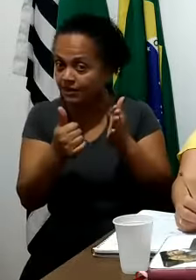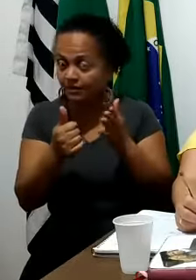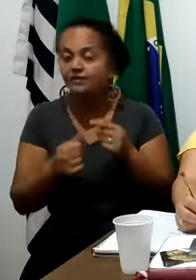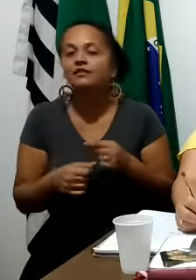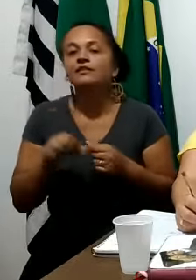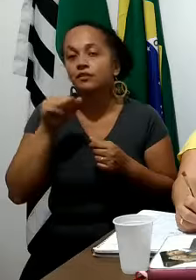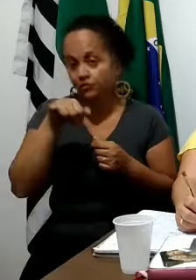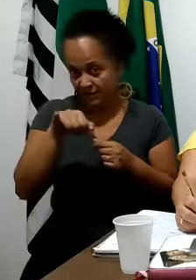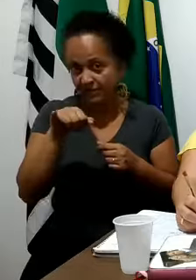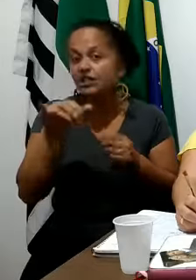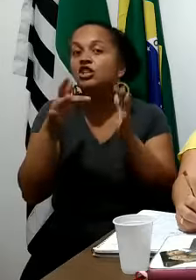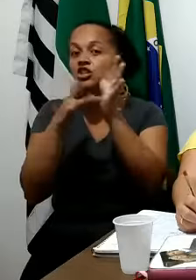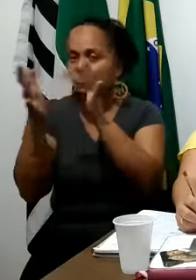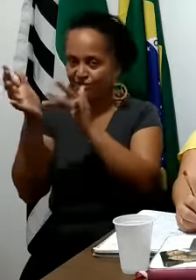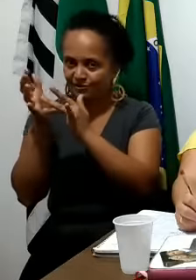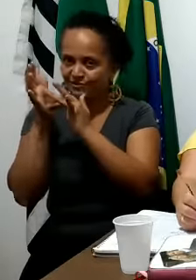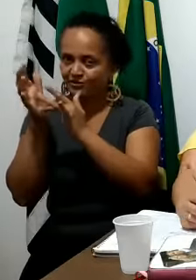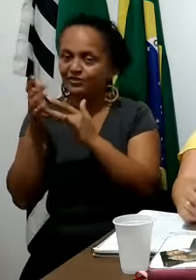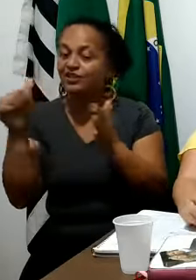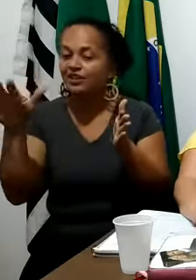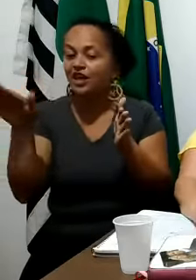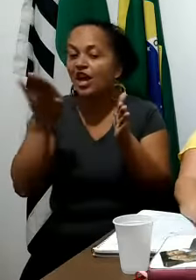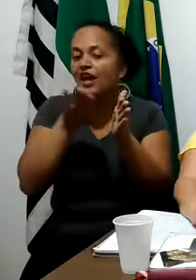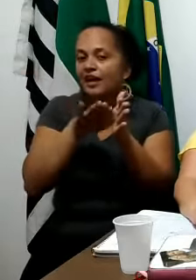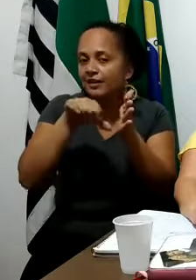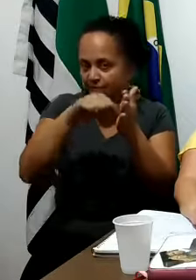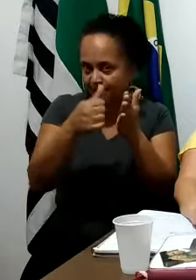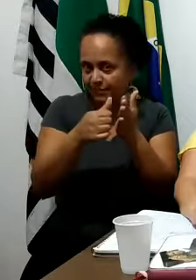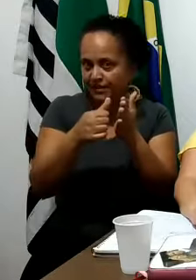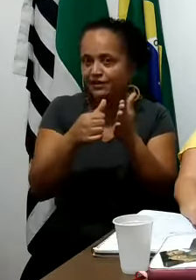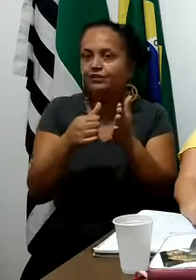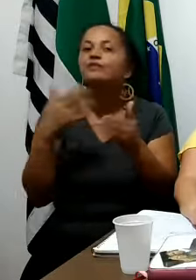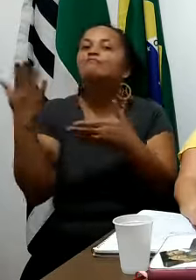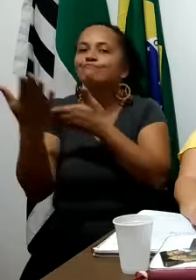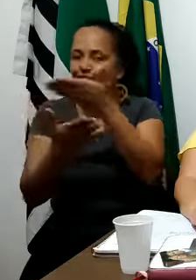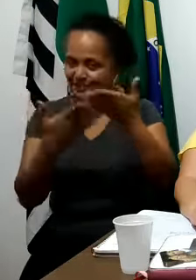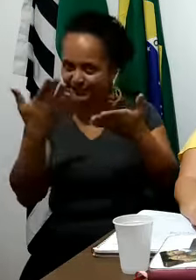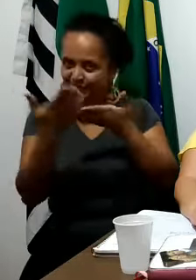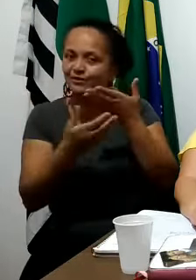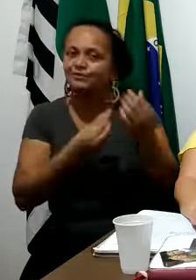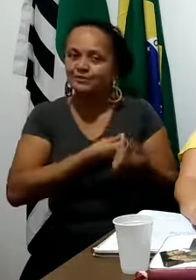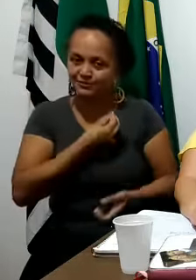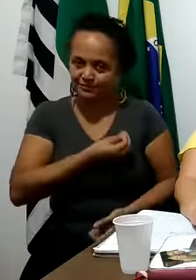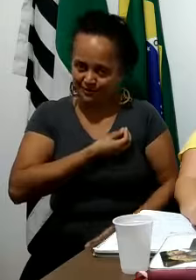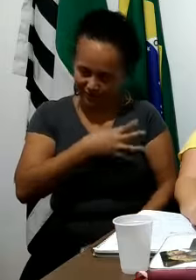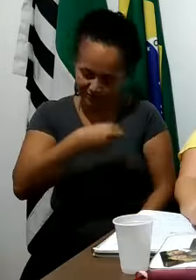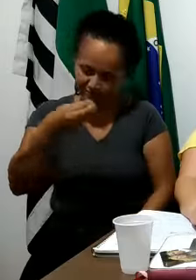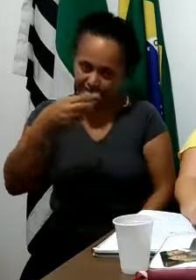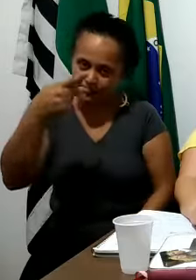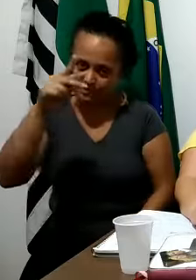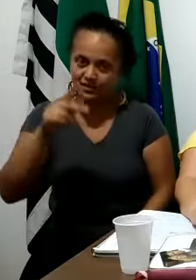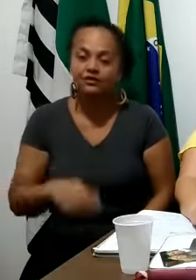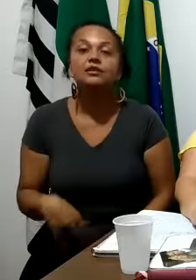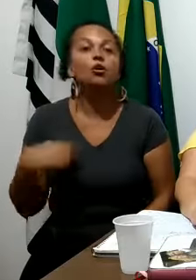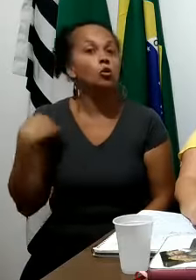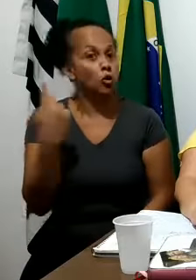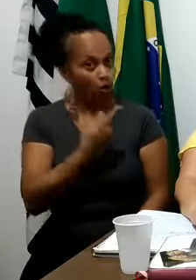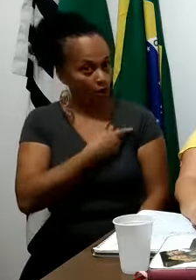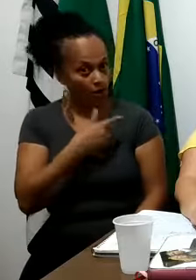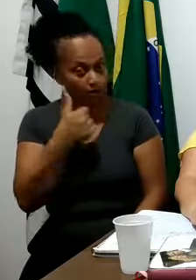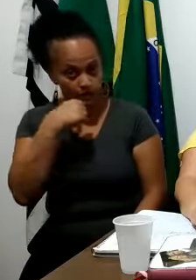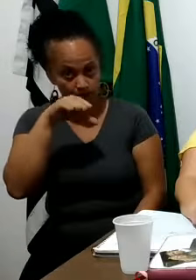irmãos, vai fazer toda a diferença para a vida toda dela. Então, nós, pais, não podemos estar desapercebidos. Começa em